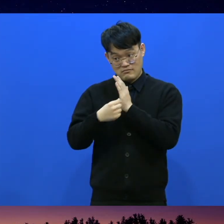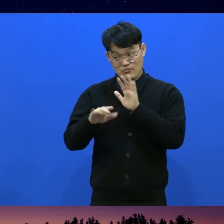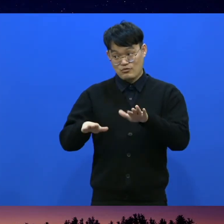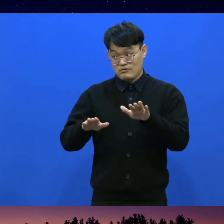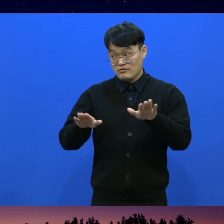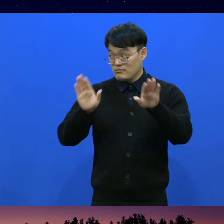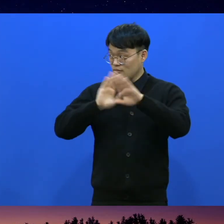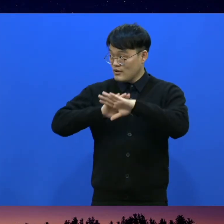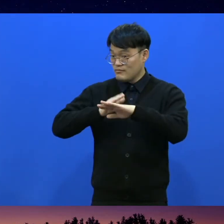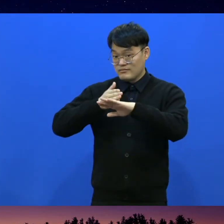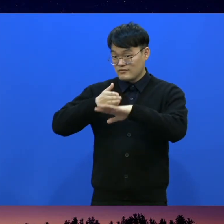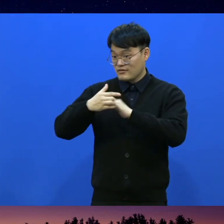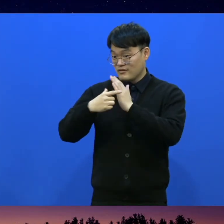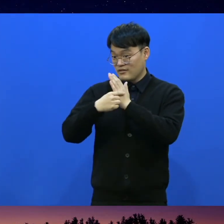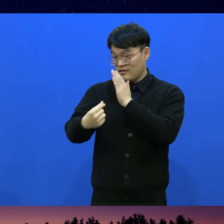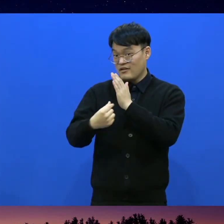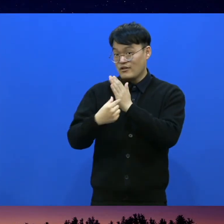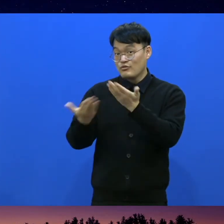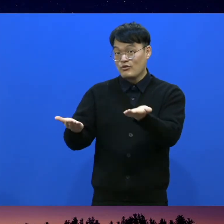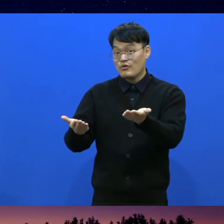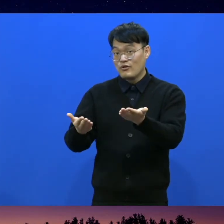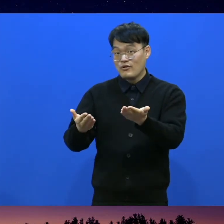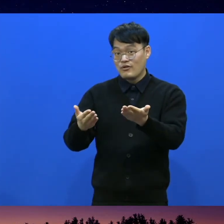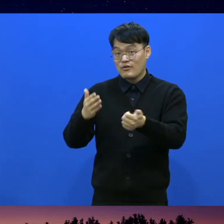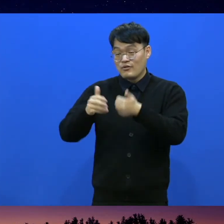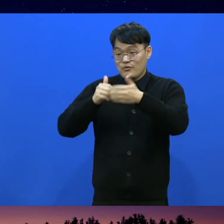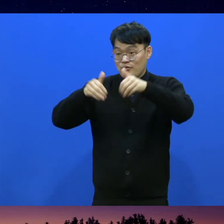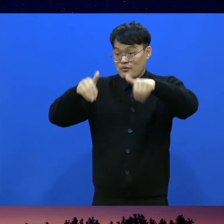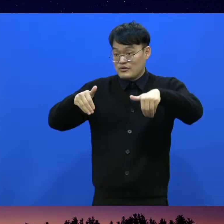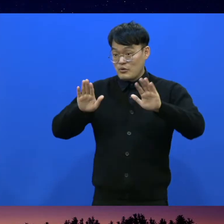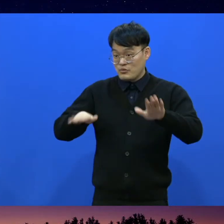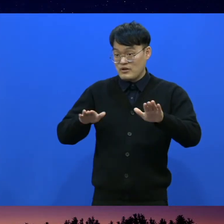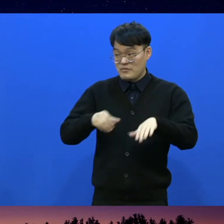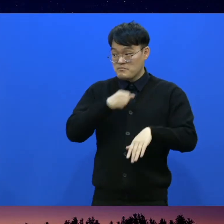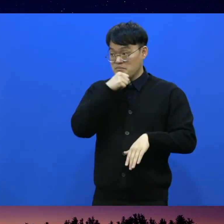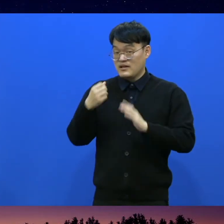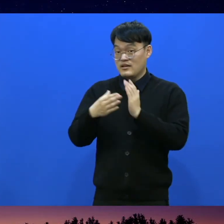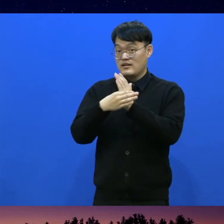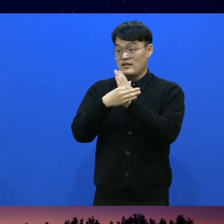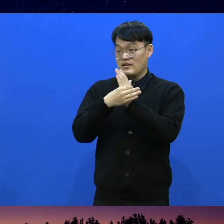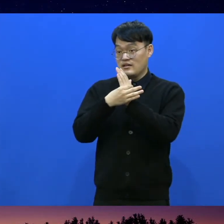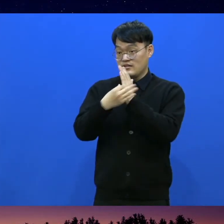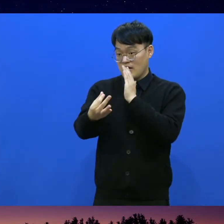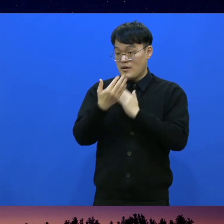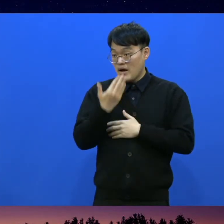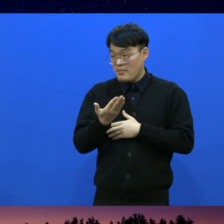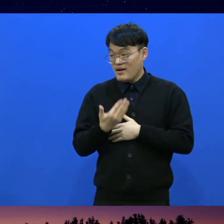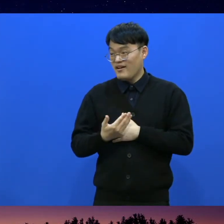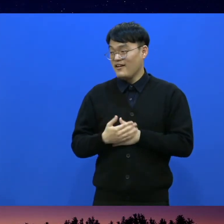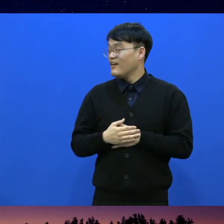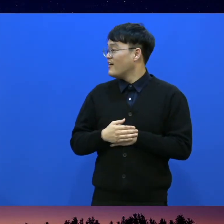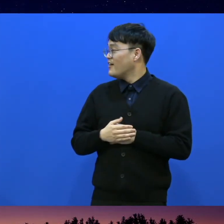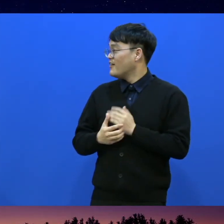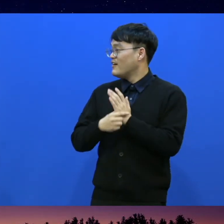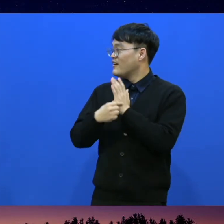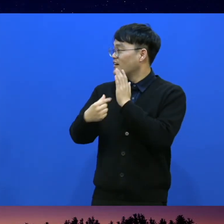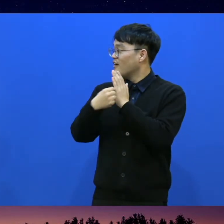너무 싫다. 교육자들 먹을 수 있어요. 요즘 코로나 때문에 가능해.